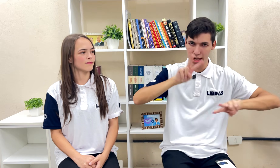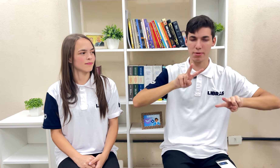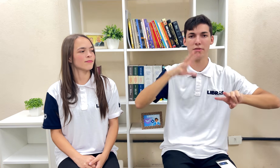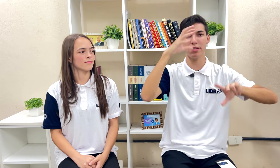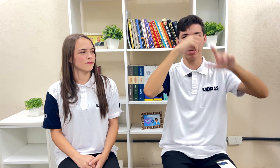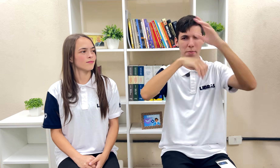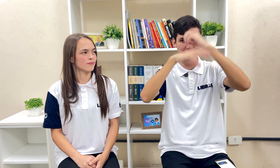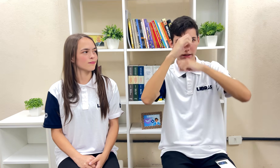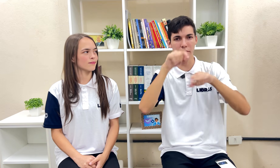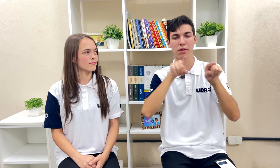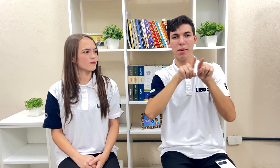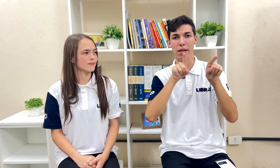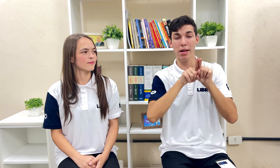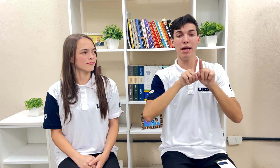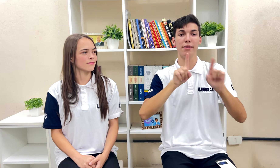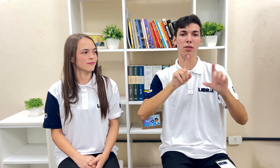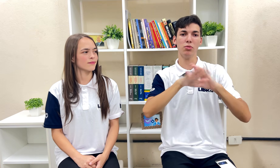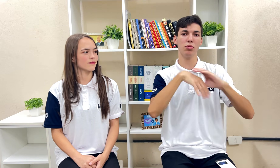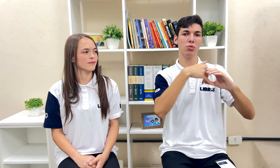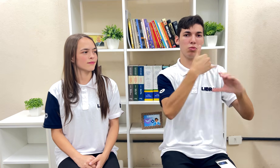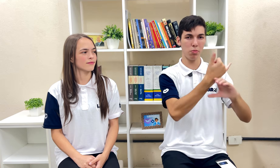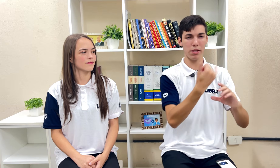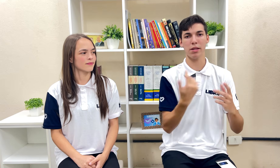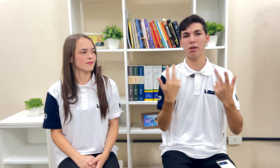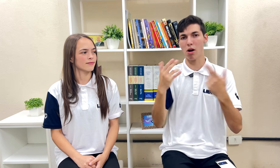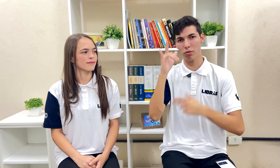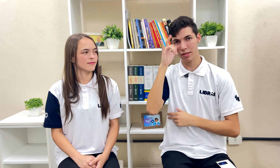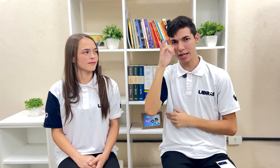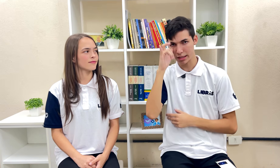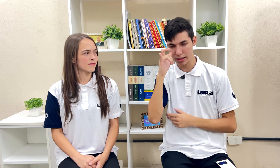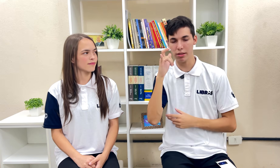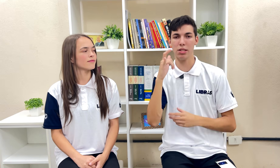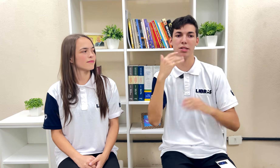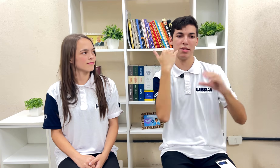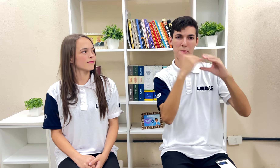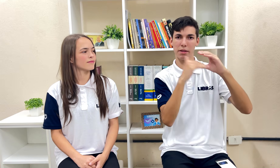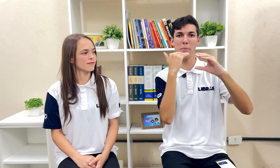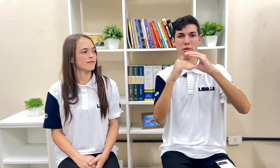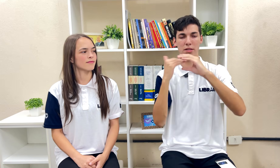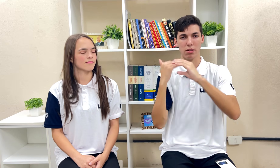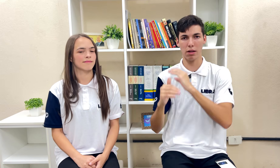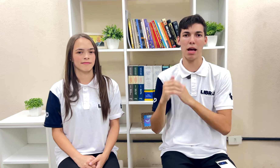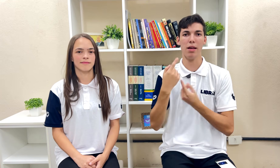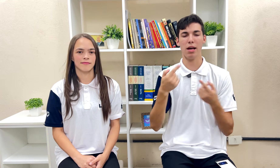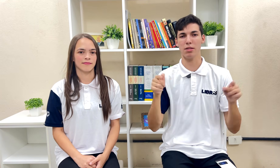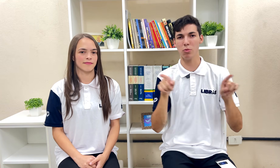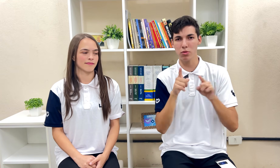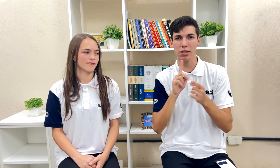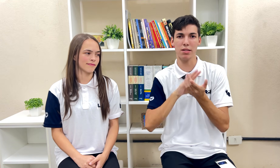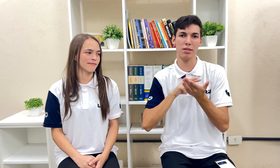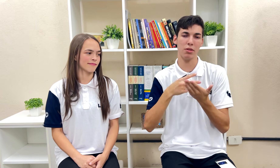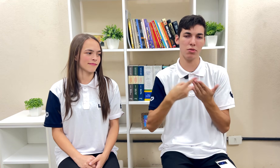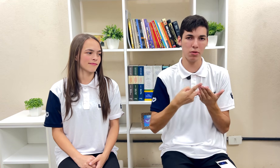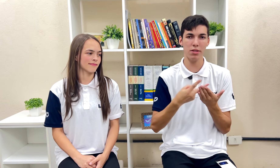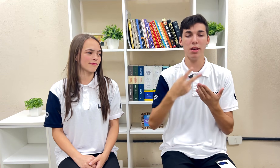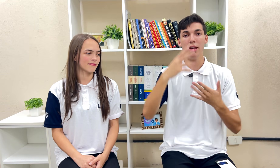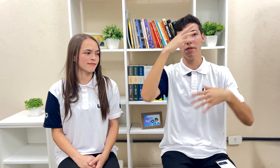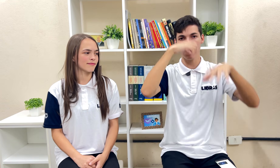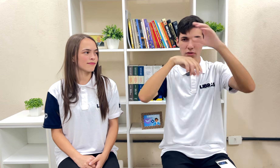para vocês estarem aprendendo também, tanto no YouTube igual no Instagram. A gente sempre está postando lá as músicas, as traduções, e vocês vão